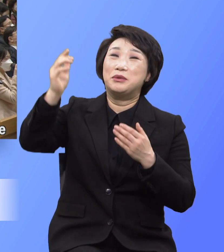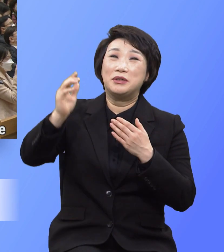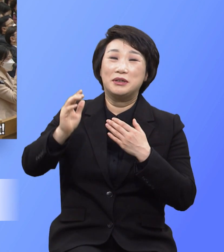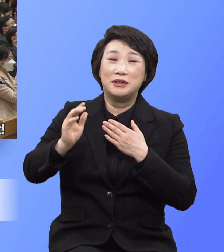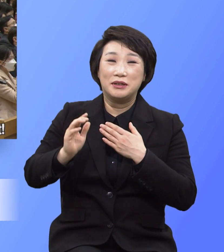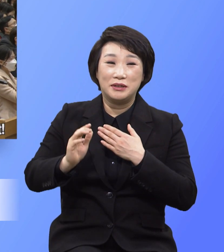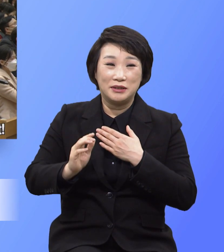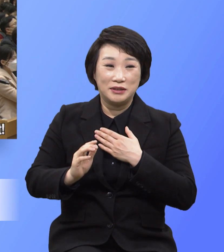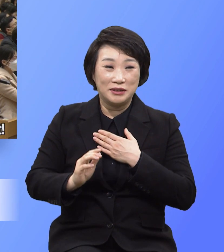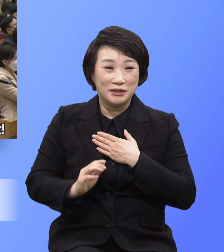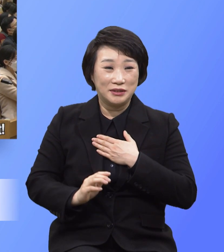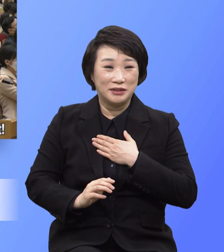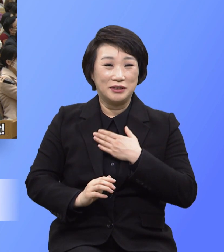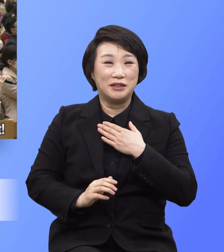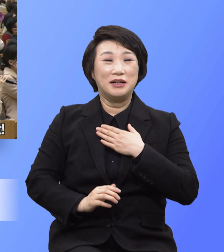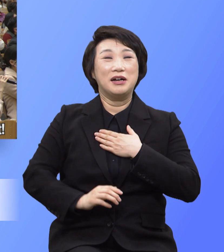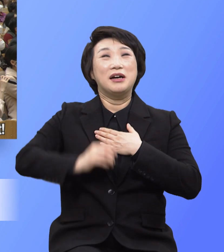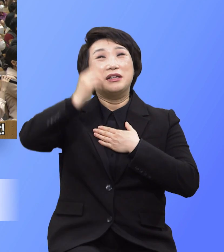위대하심,